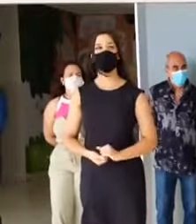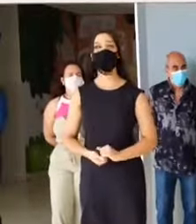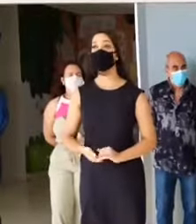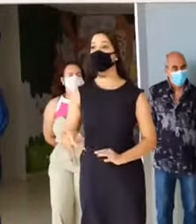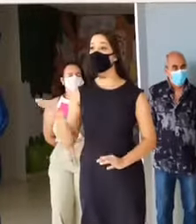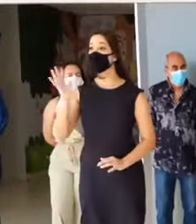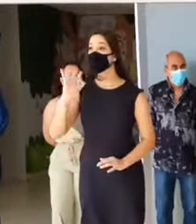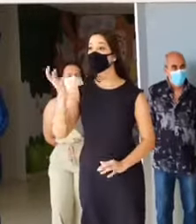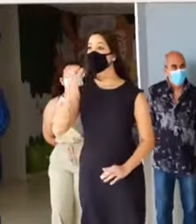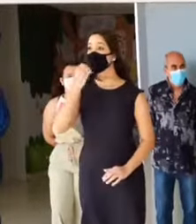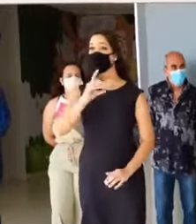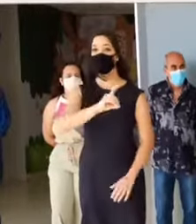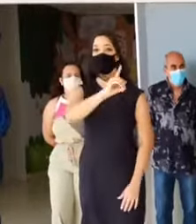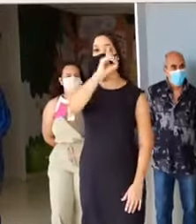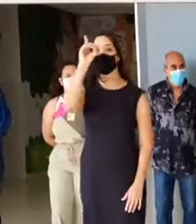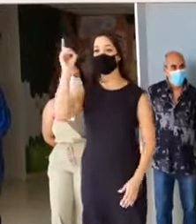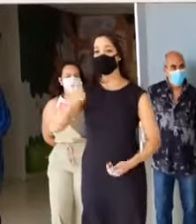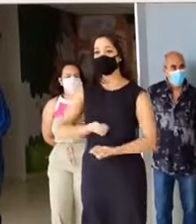Bom dia a todos.